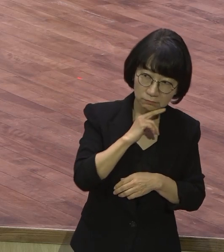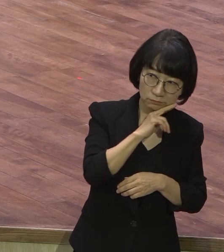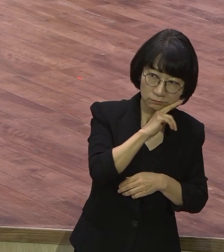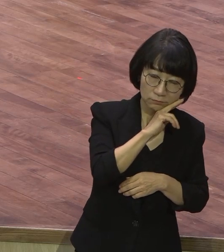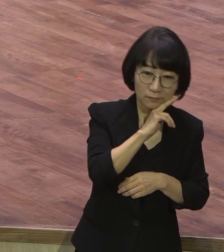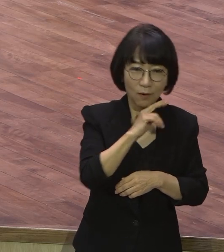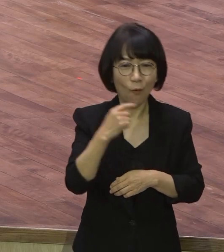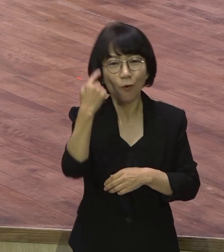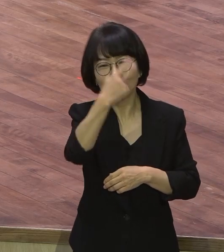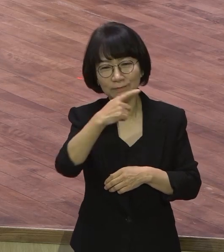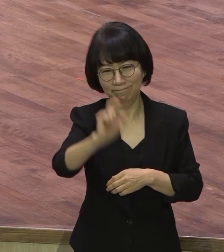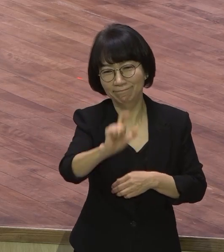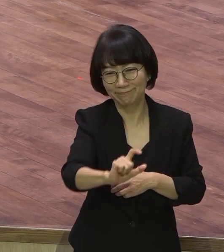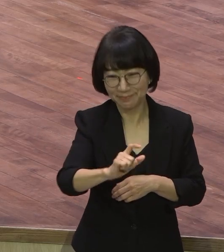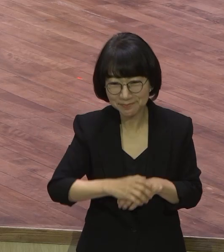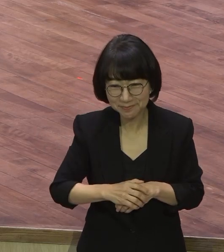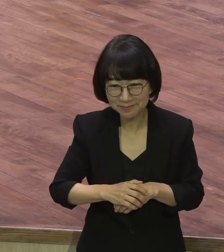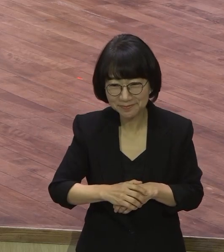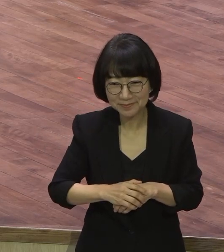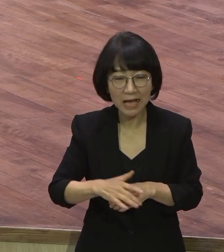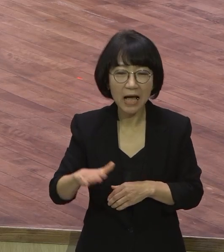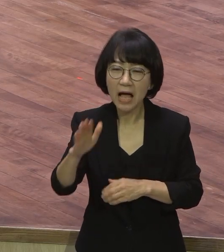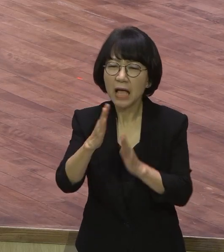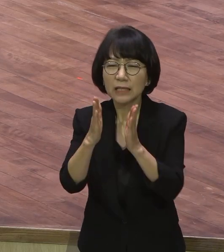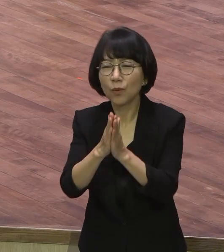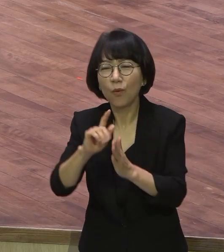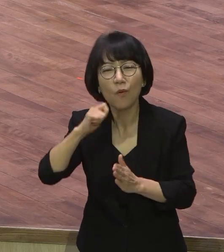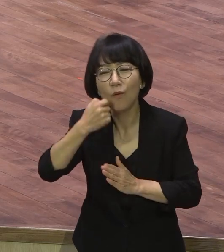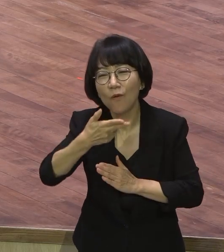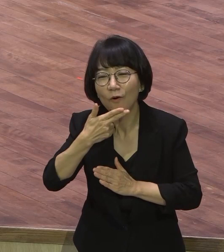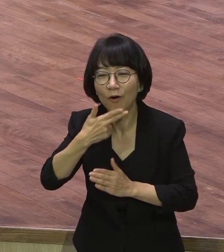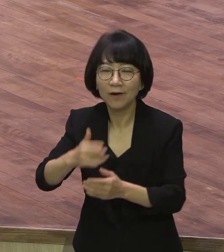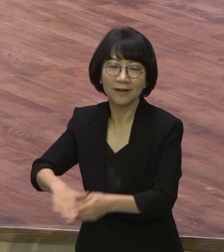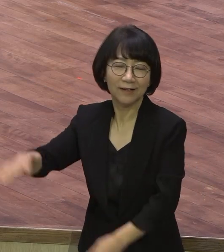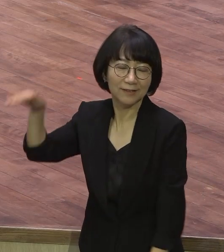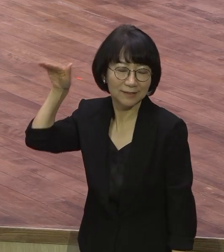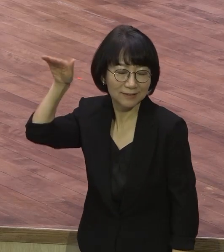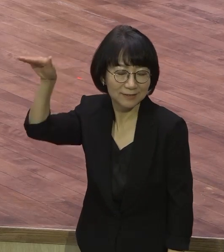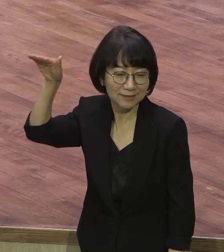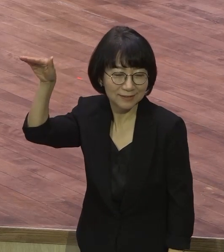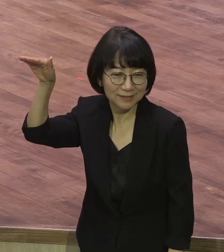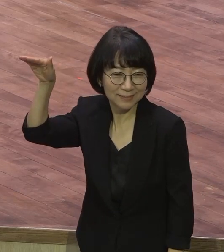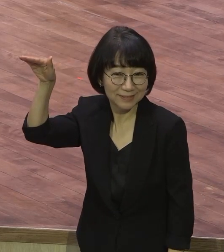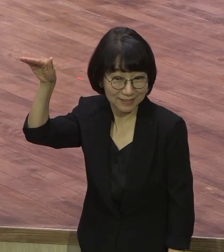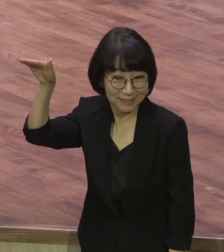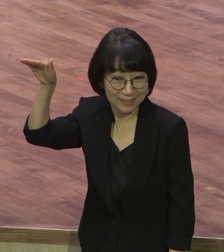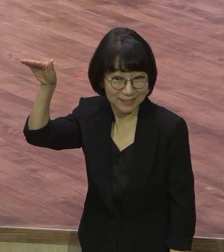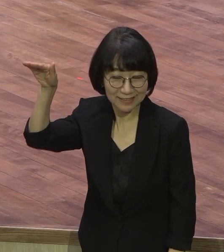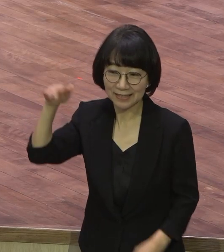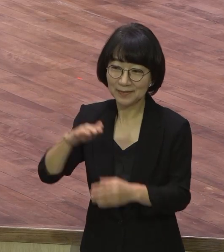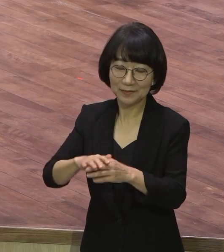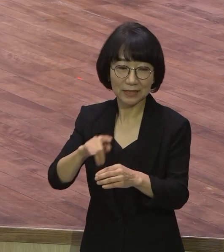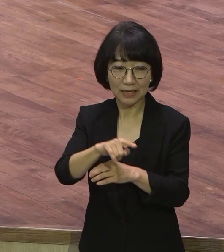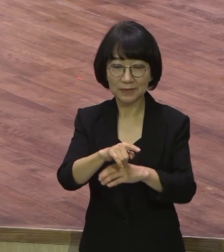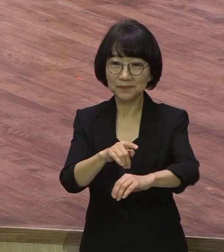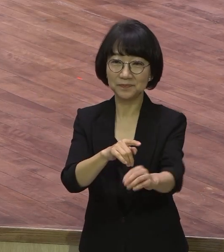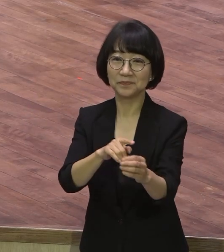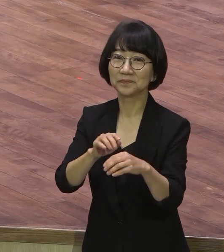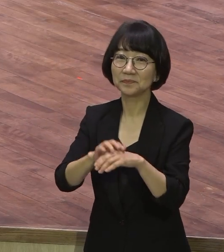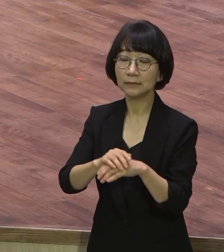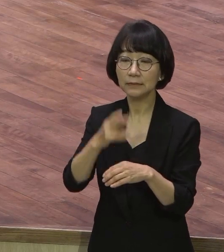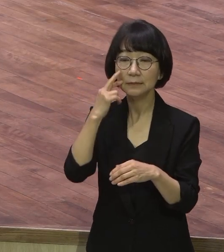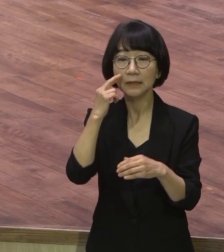마시고 하늘에 계신 아버지잖아요. 우주 비행사에게 대화한다는 이해가 됩니까?